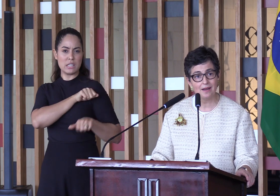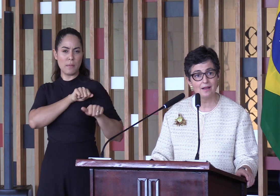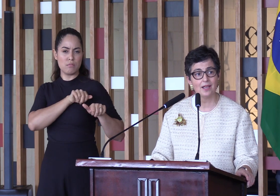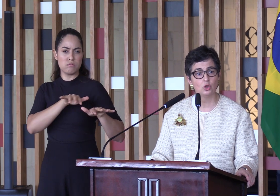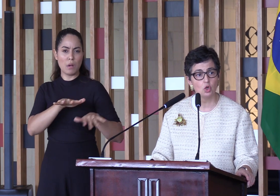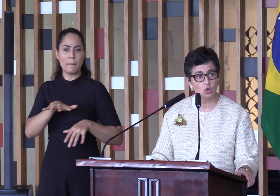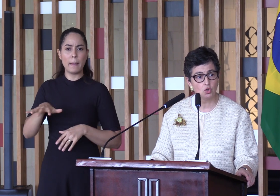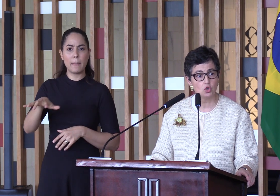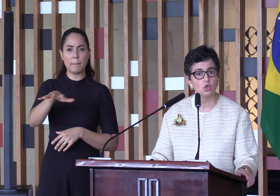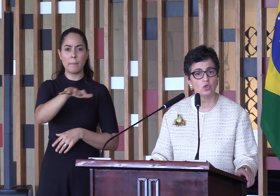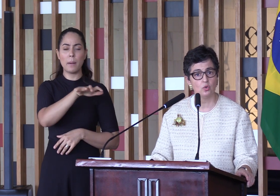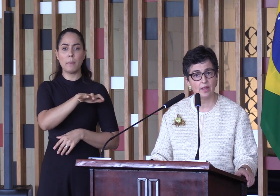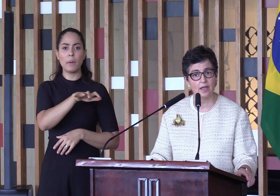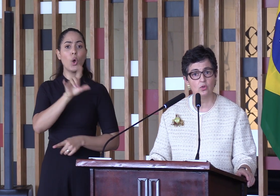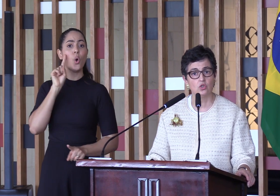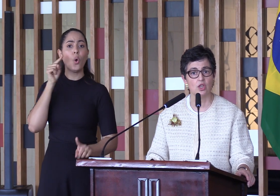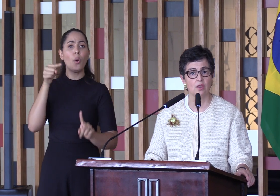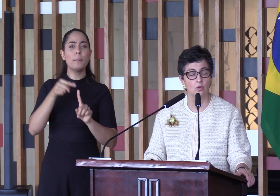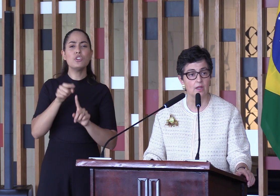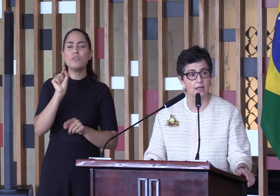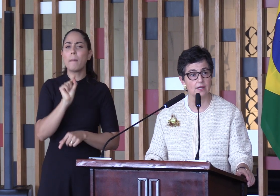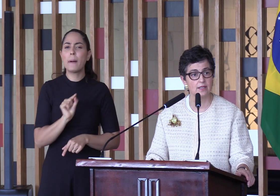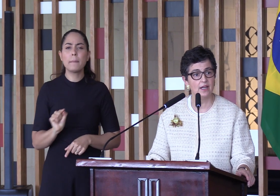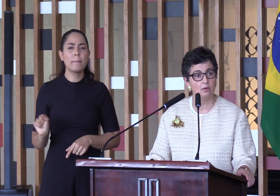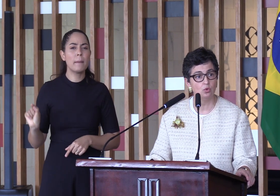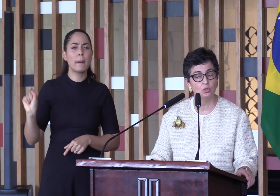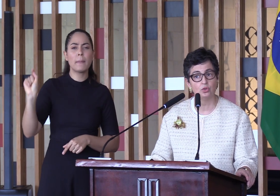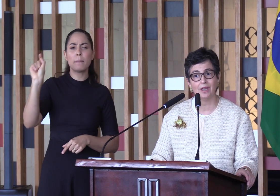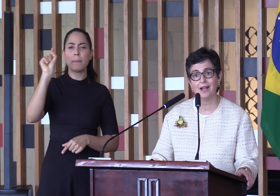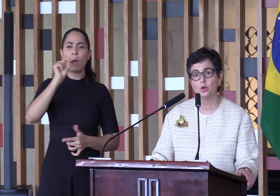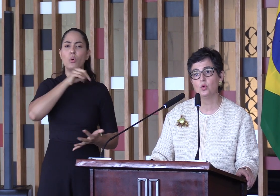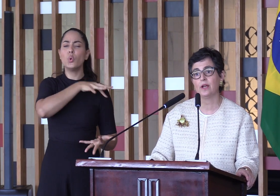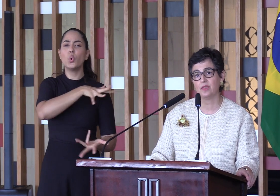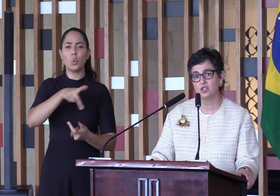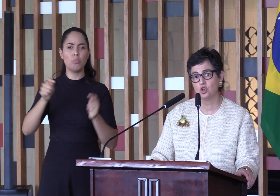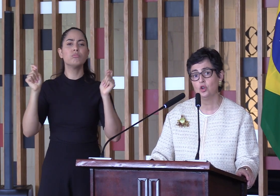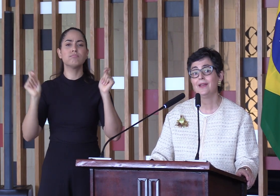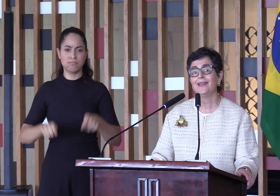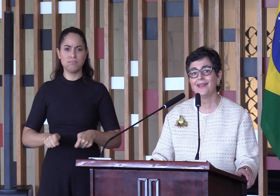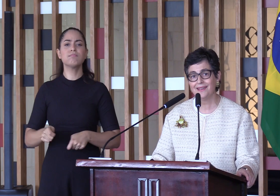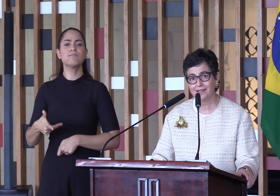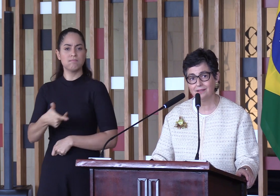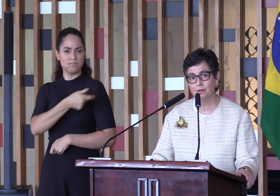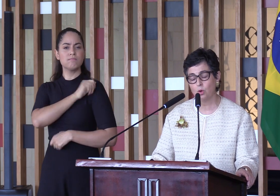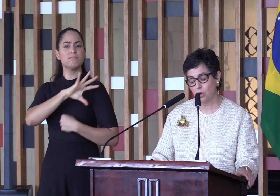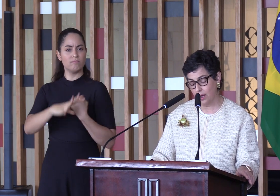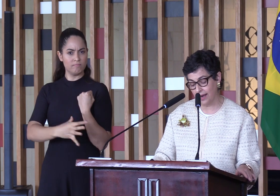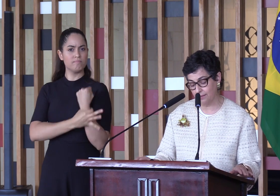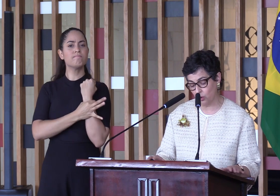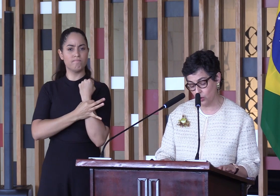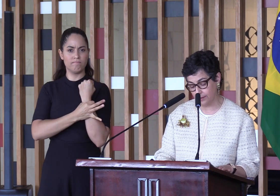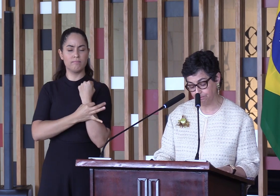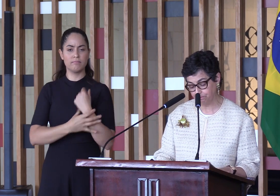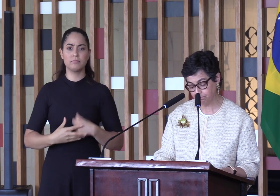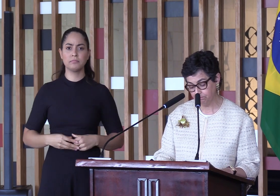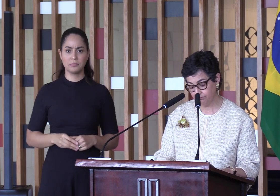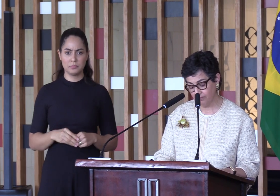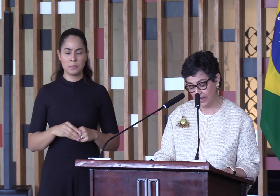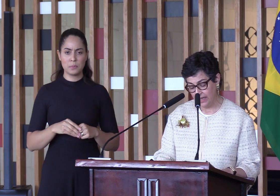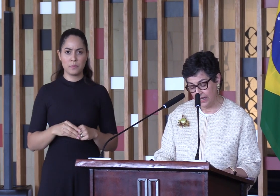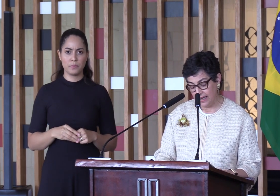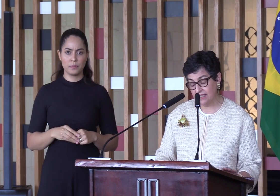de maneira que todos os cidadãos e cidadãs no mundo tenham um acesso equitativo à vacuna.